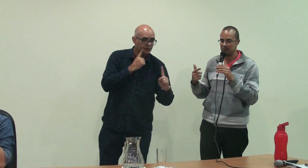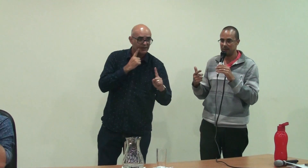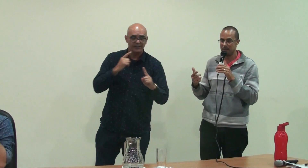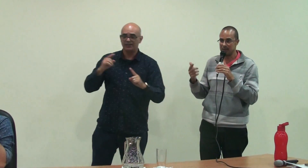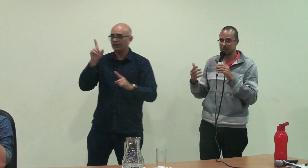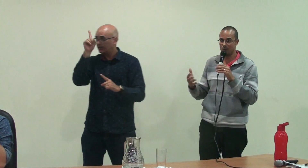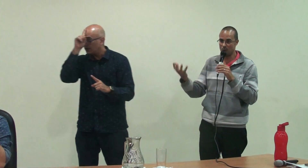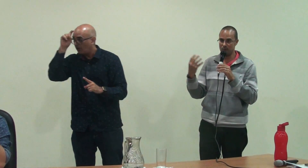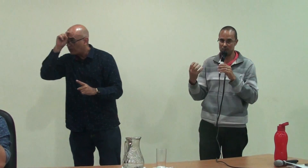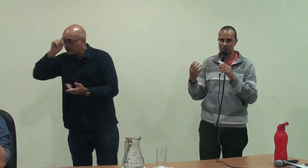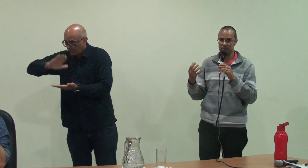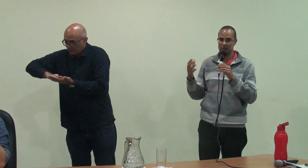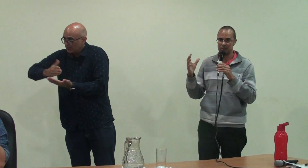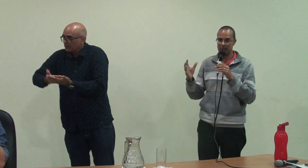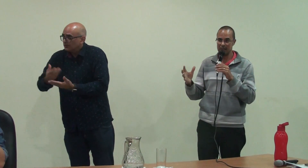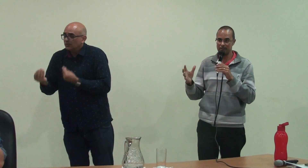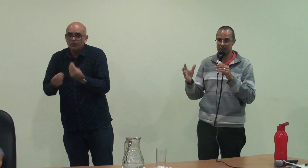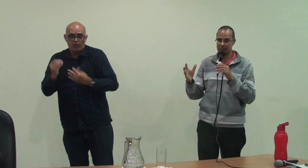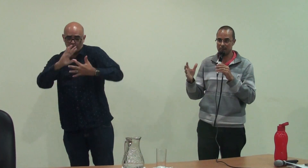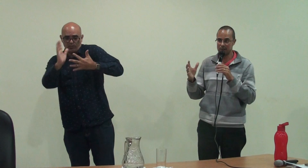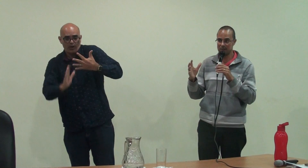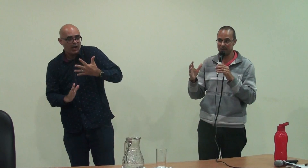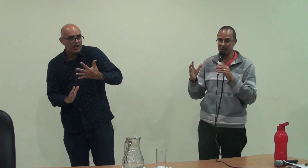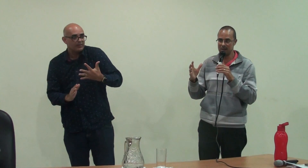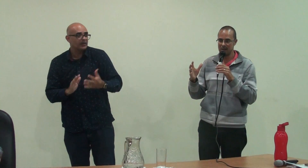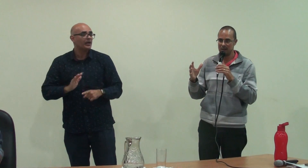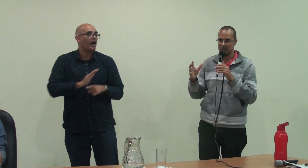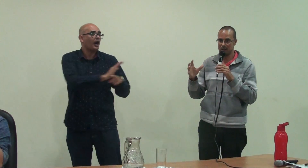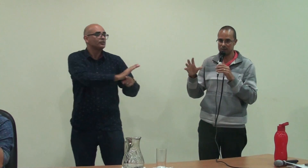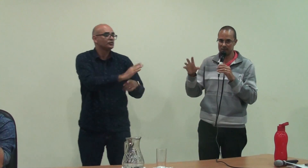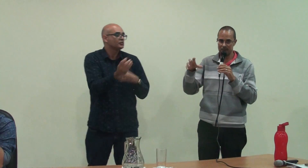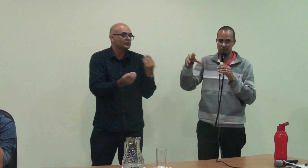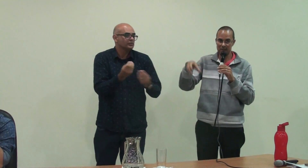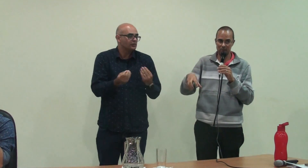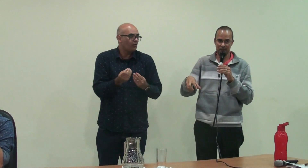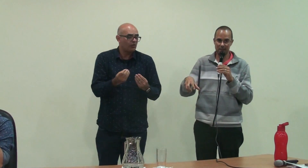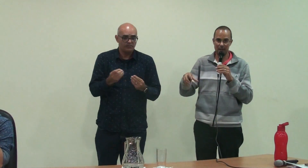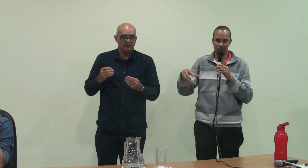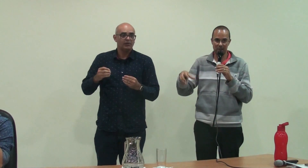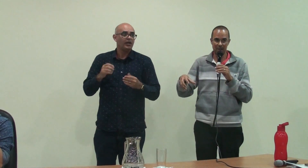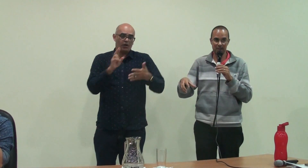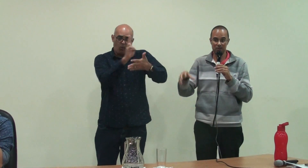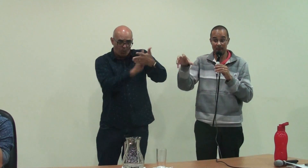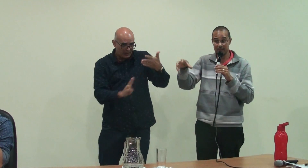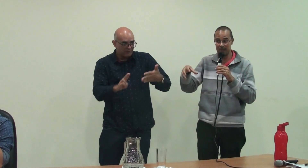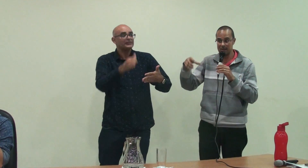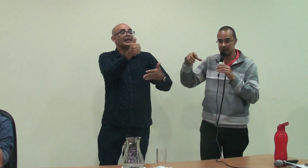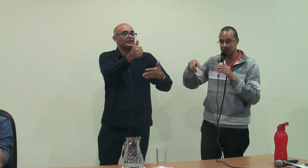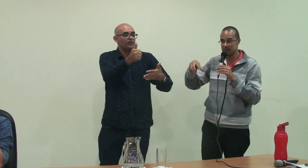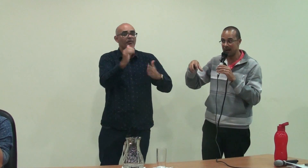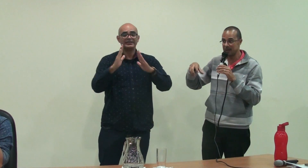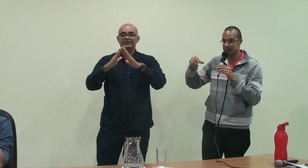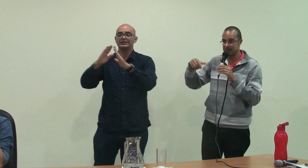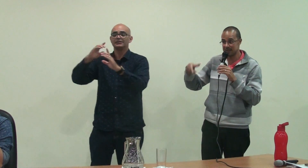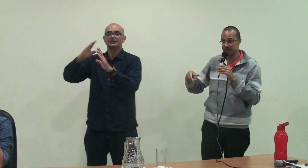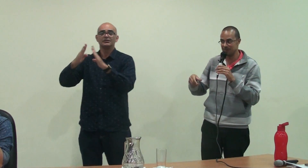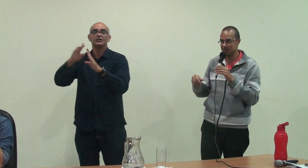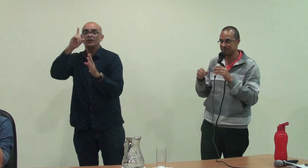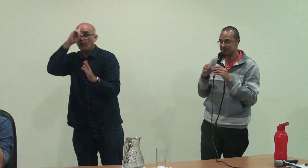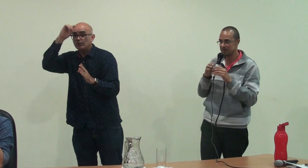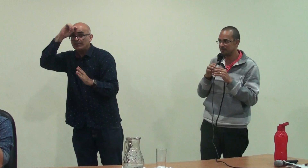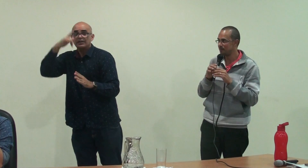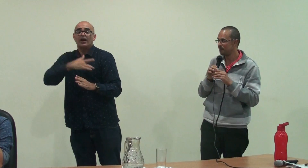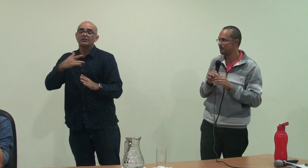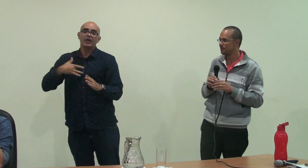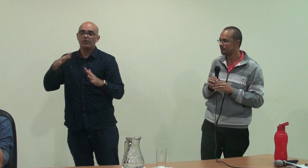comunicação, mas como que a Libras pode também, não só expandir dentro da universidade, que é interessante, mas também dentro da área da